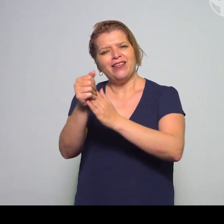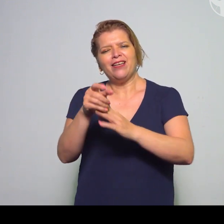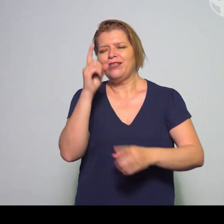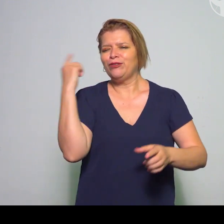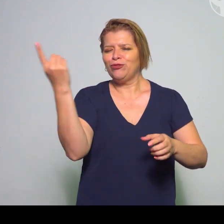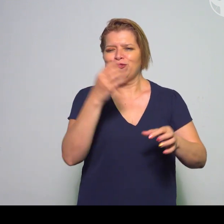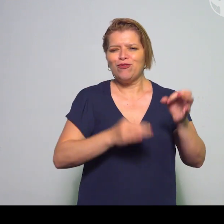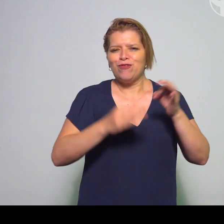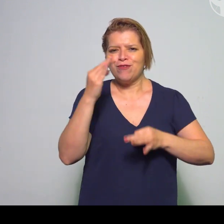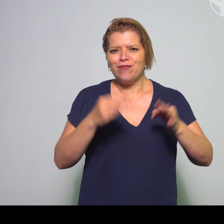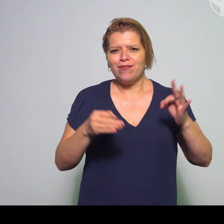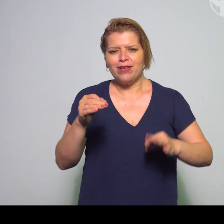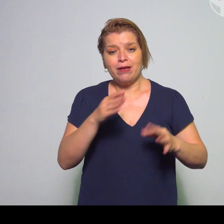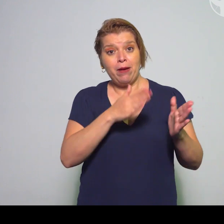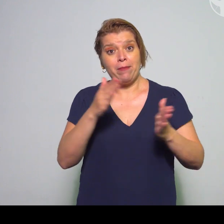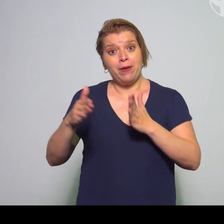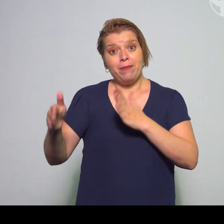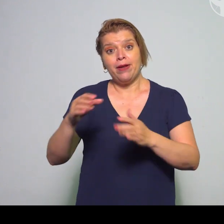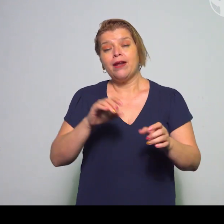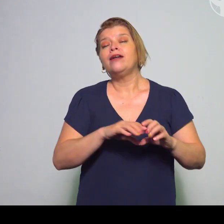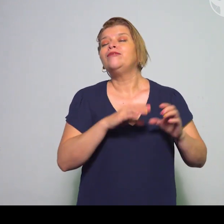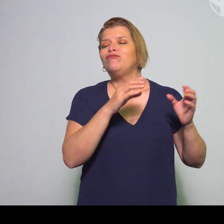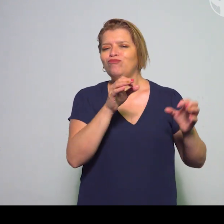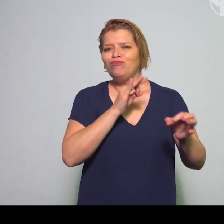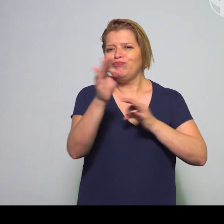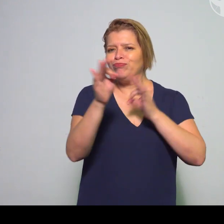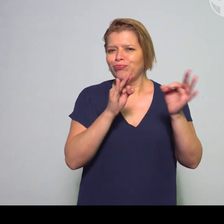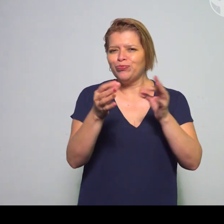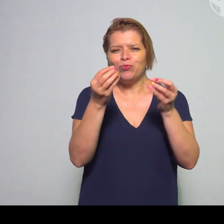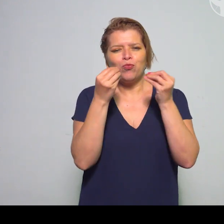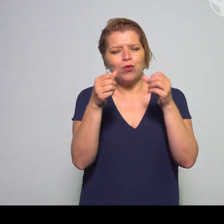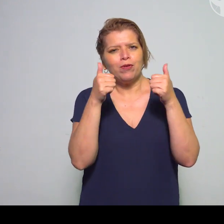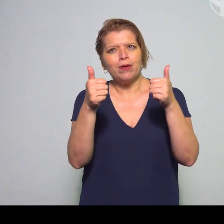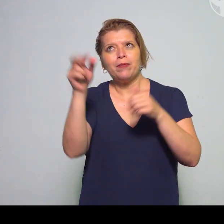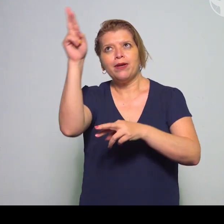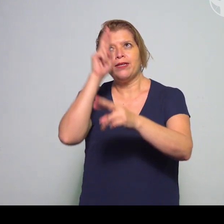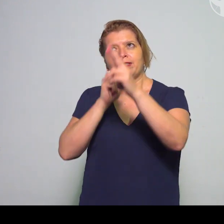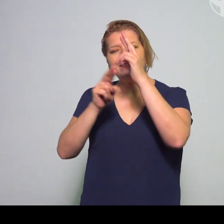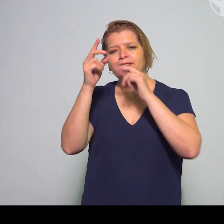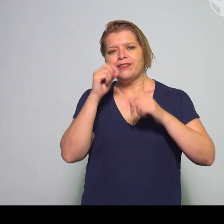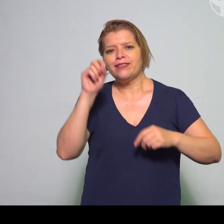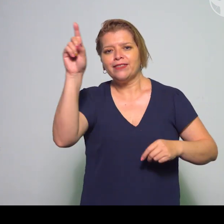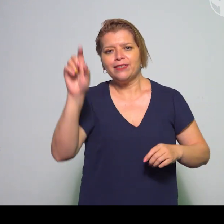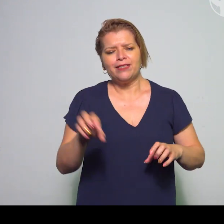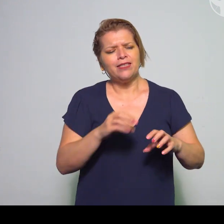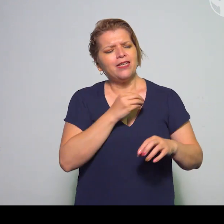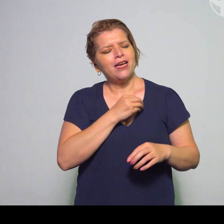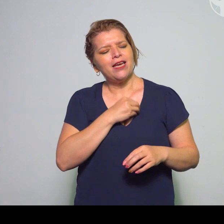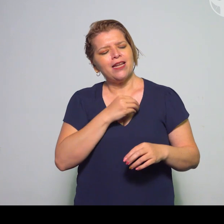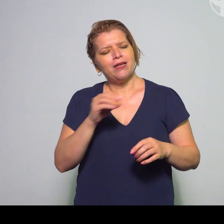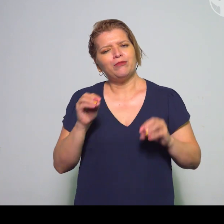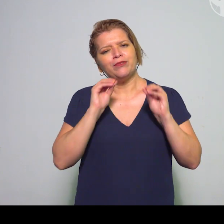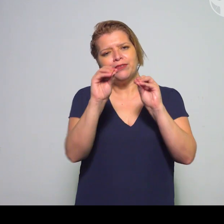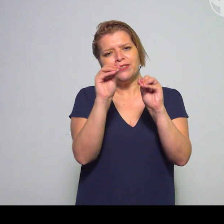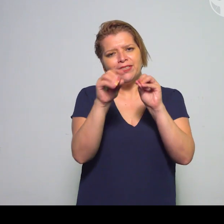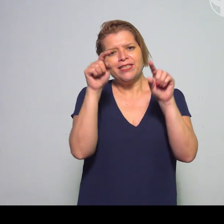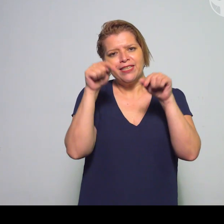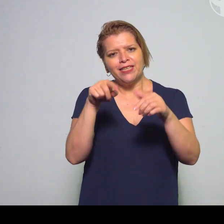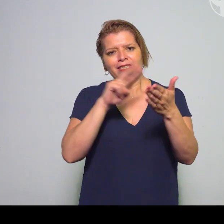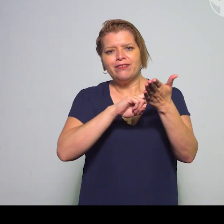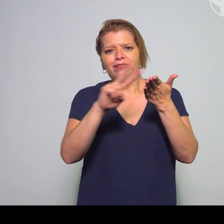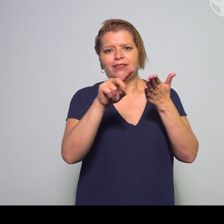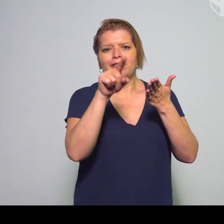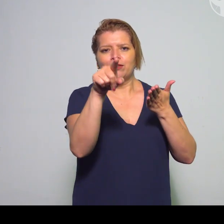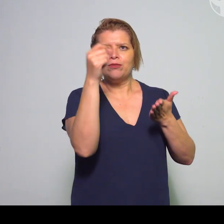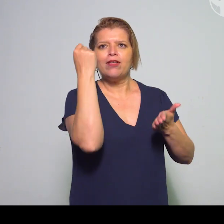este modo preparará un pueblo bien dispuesto para recibir al Señor. Y queremos destacar en este